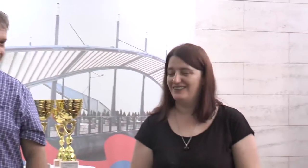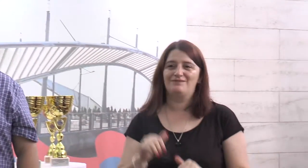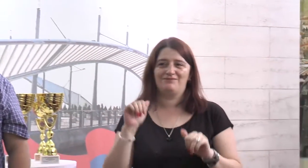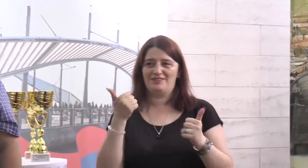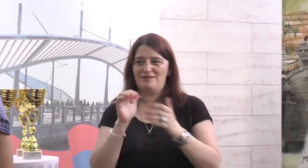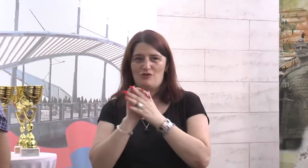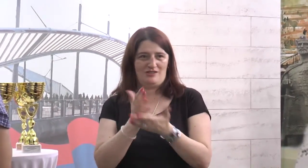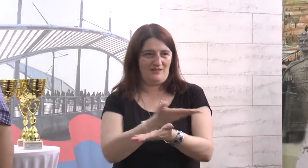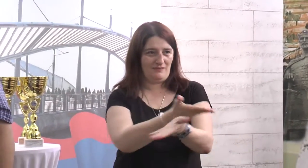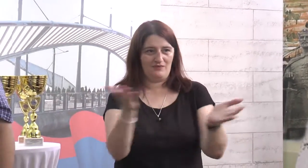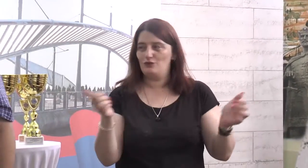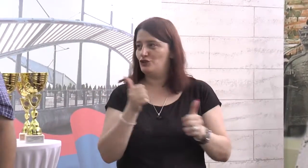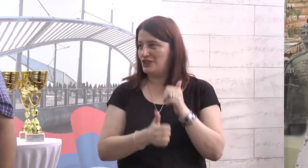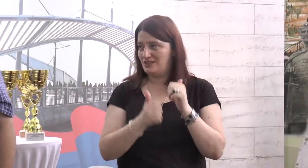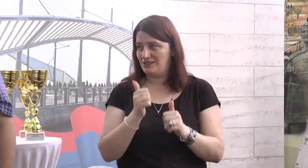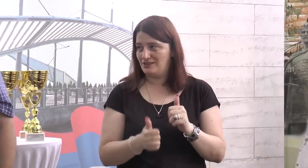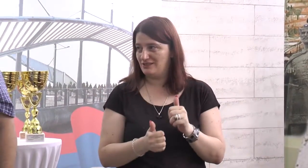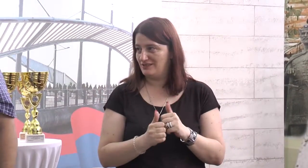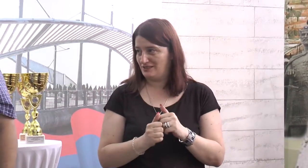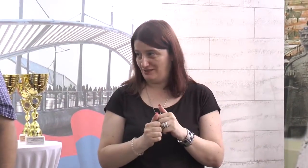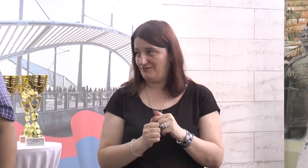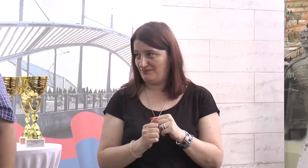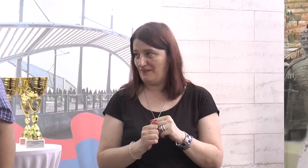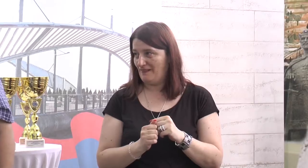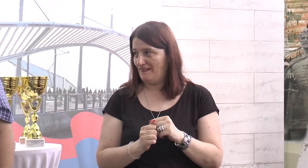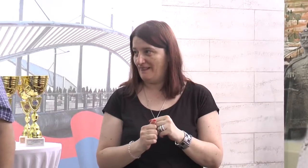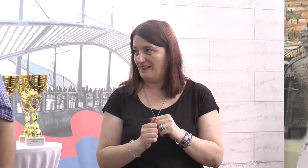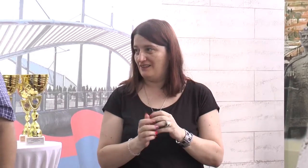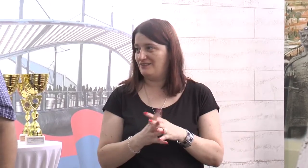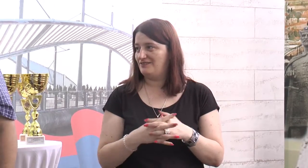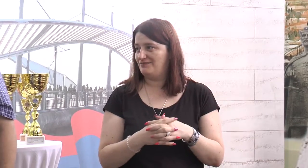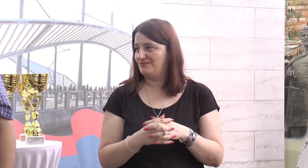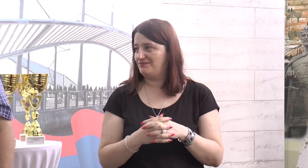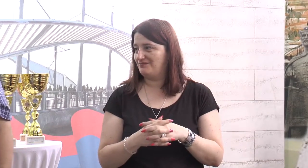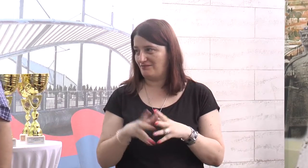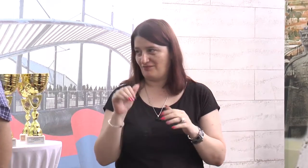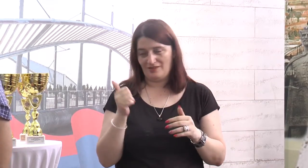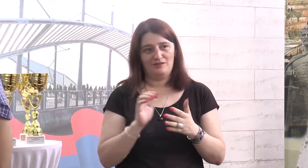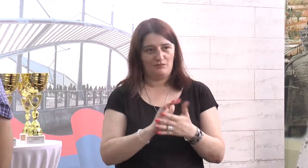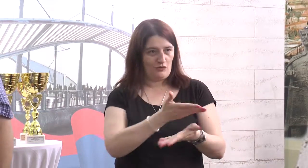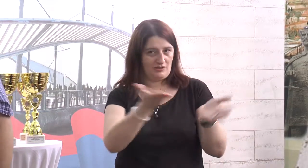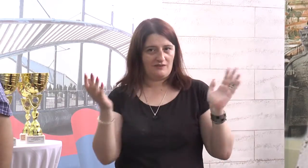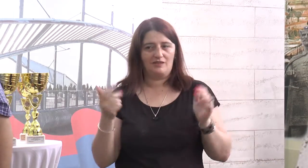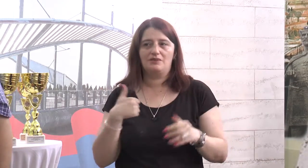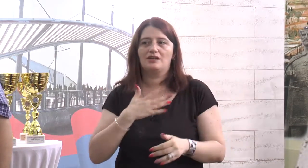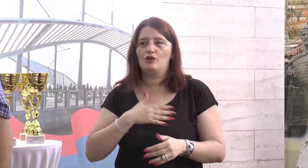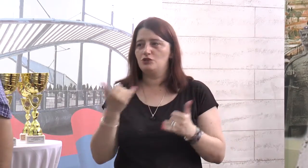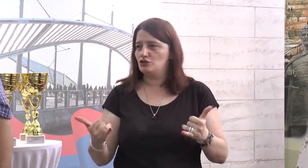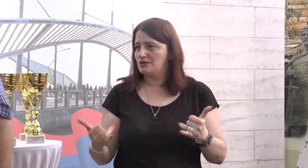Đaković, sekretar Saveza gluvih i naglovih Srbije, želela naravno da pozdravi sve takmičare.